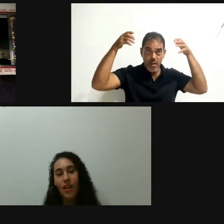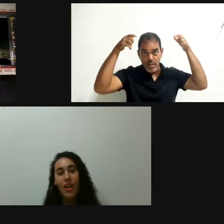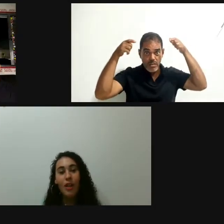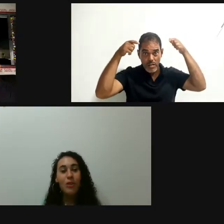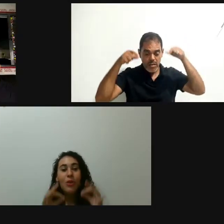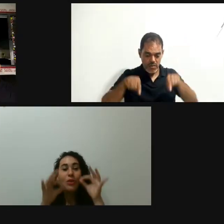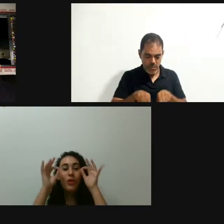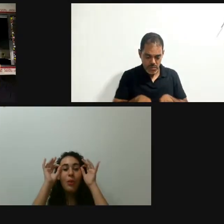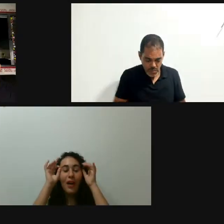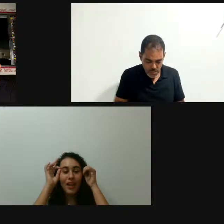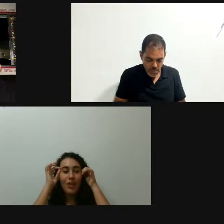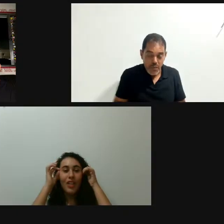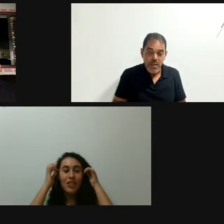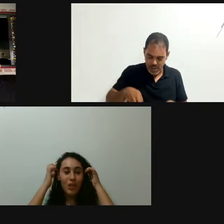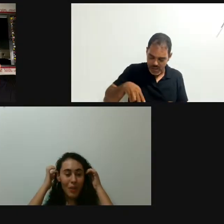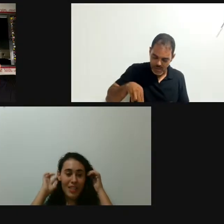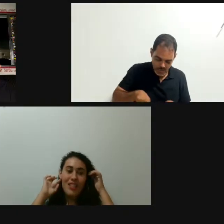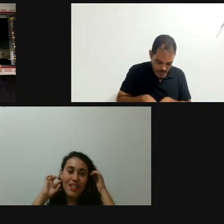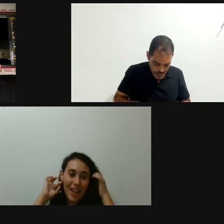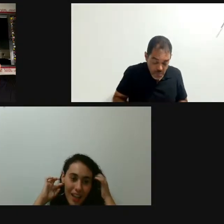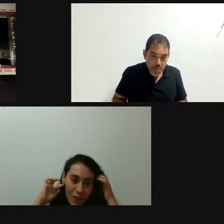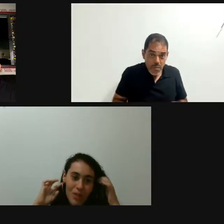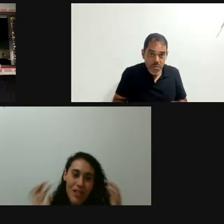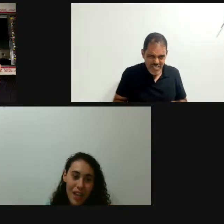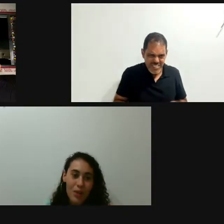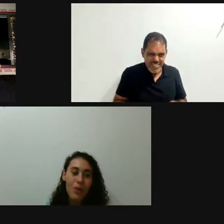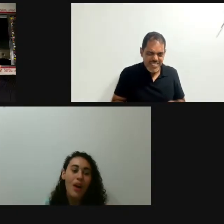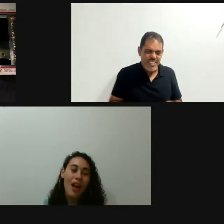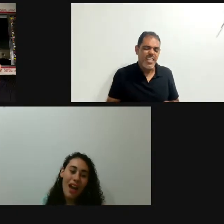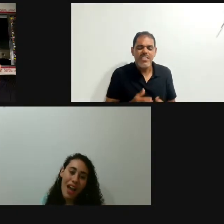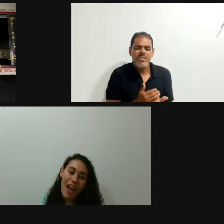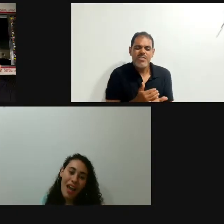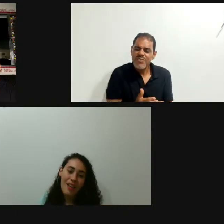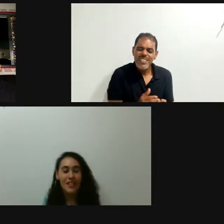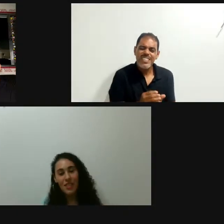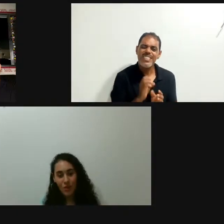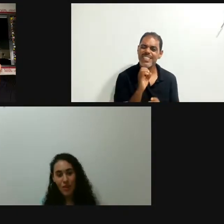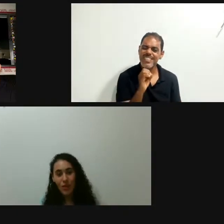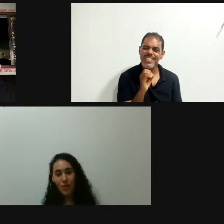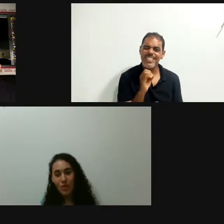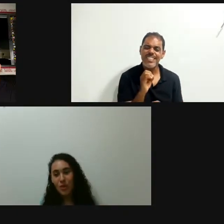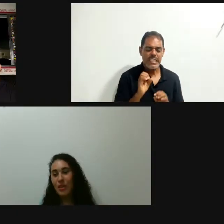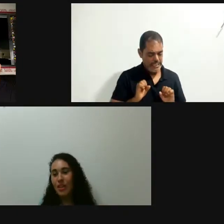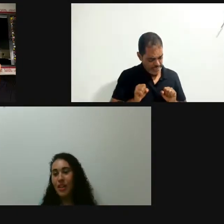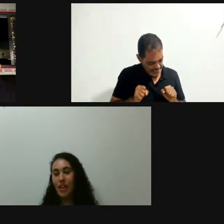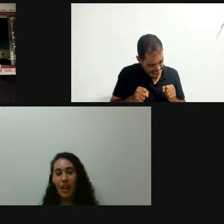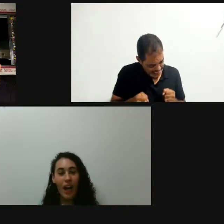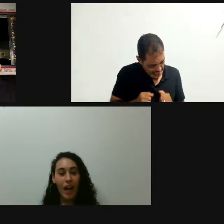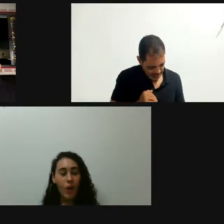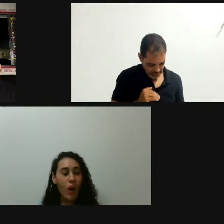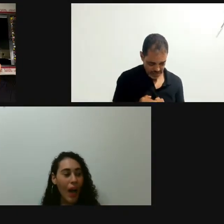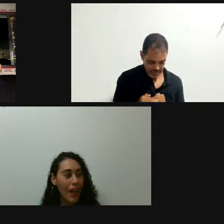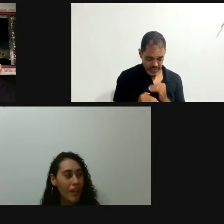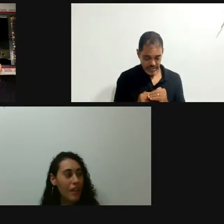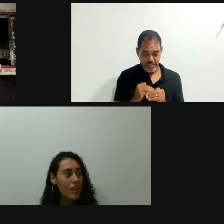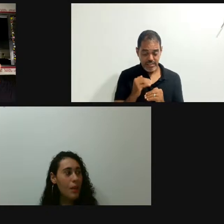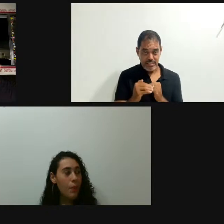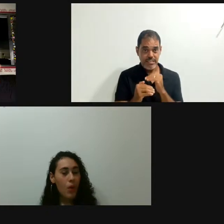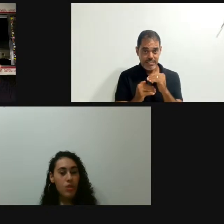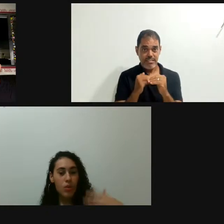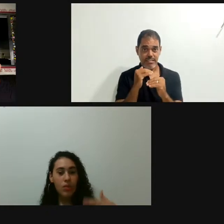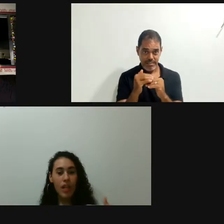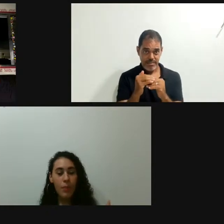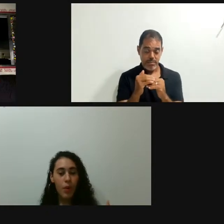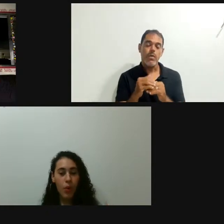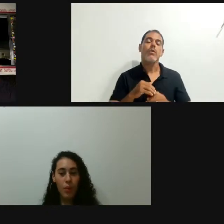palitinho. Tudo quando a gente começa do zero, existe um esforço. Aí, e